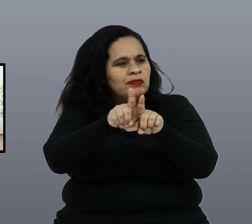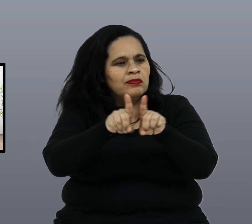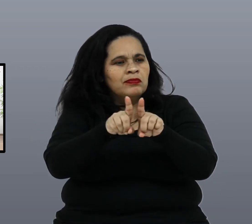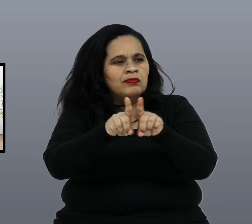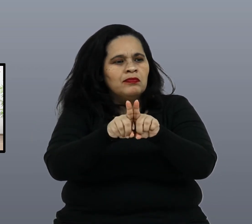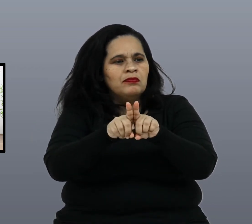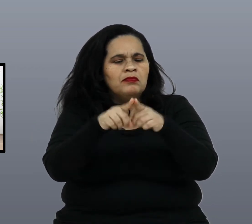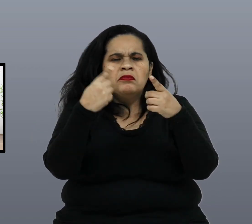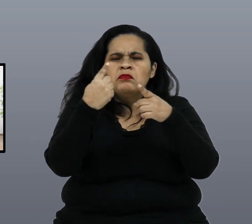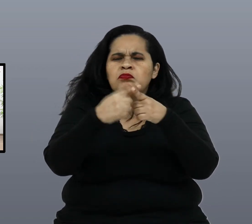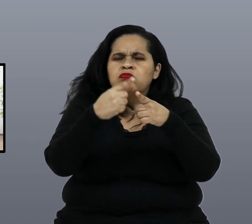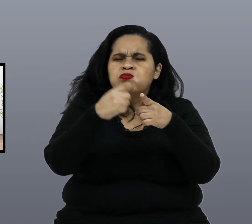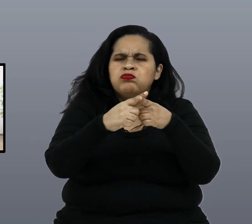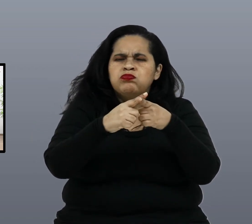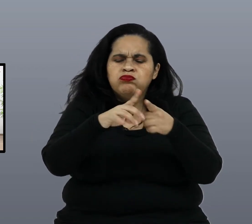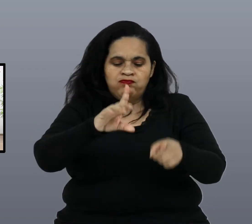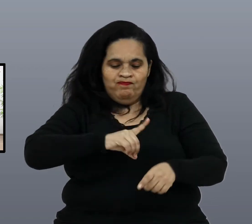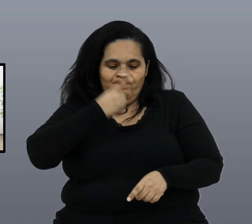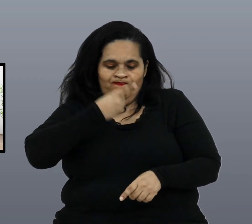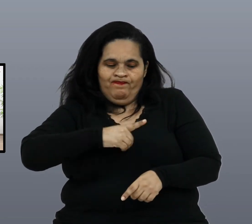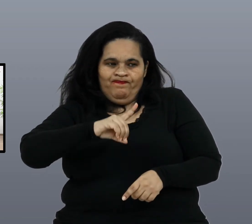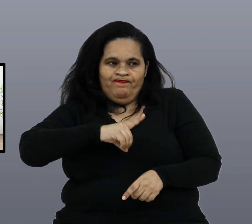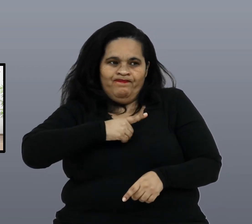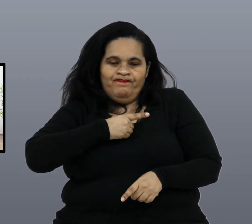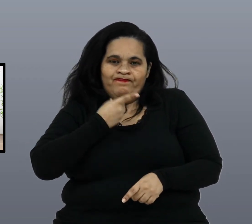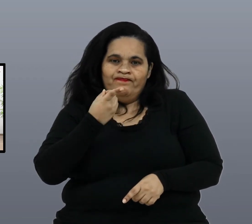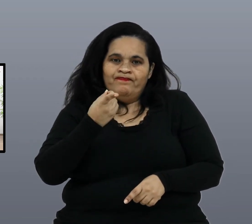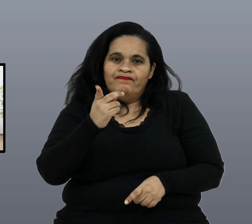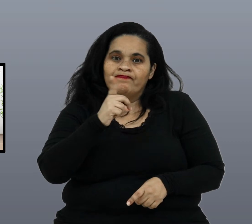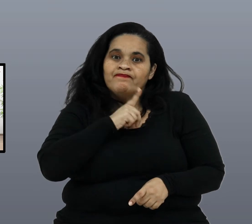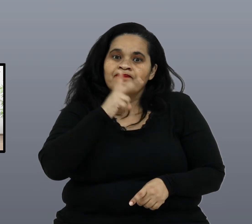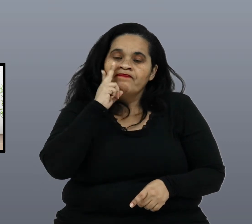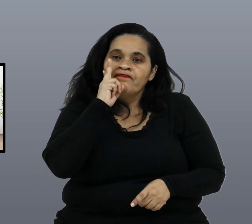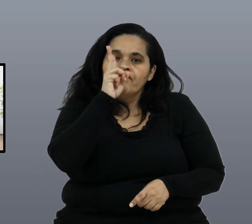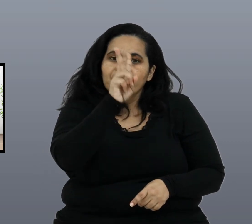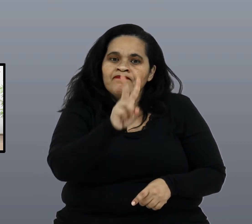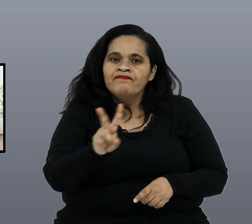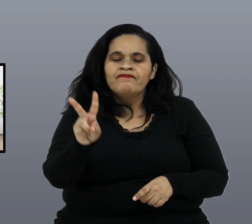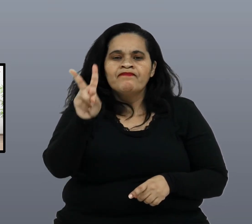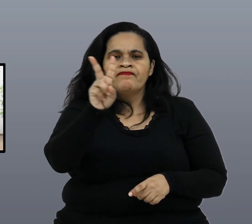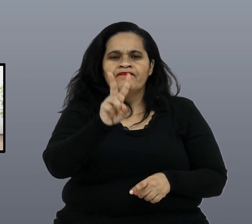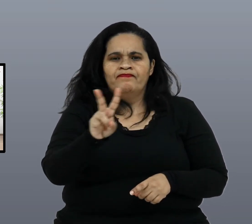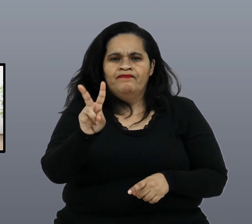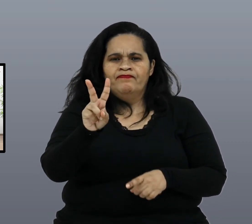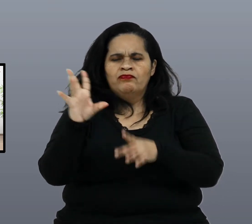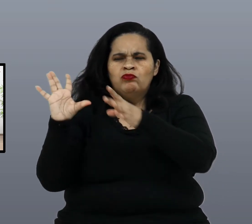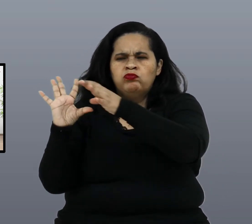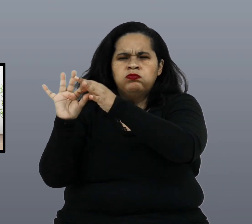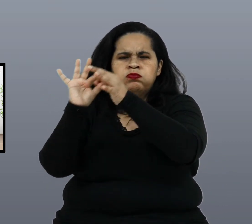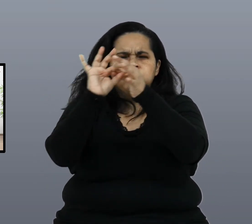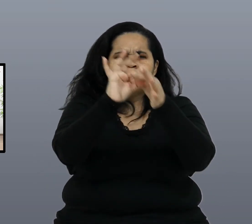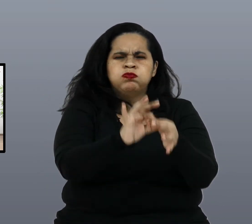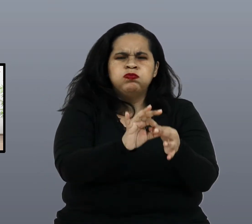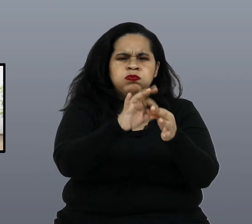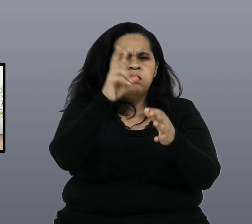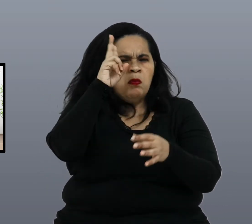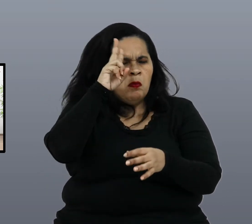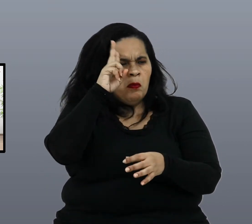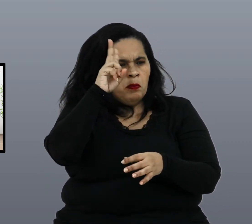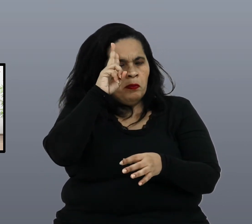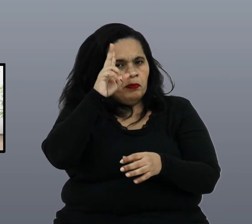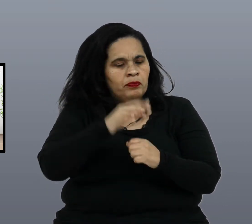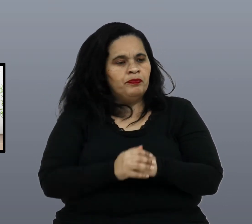por que Daniel recebe essa visão e qual o contexto da história. Né? A gente